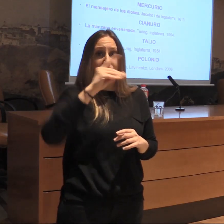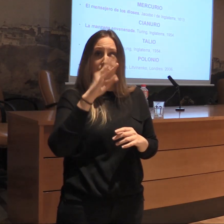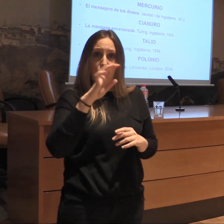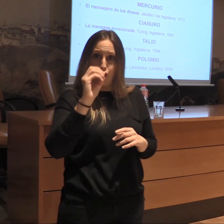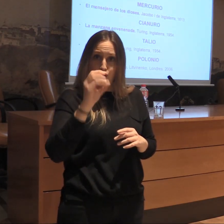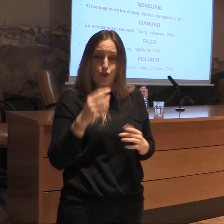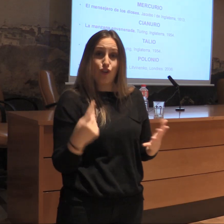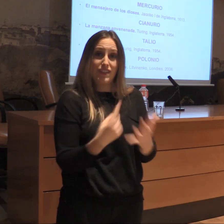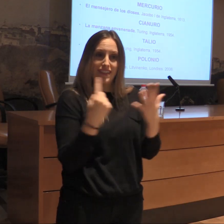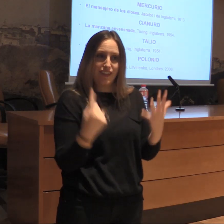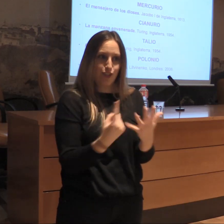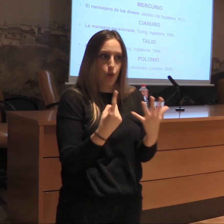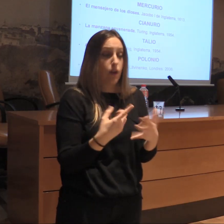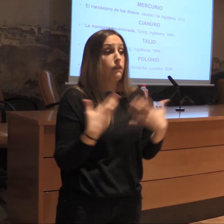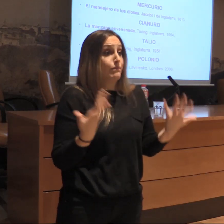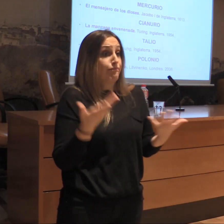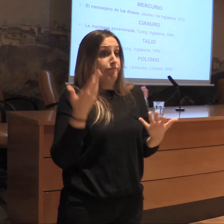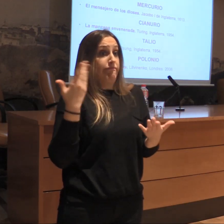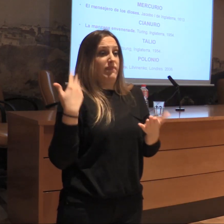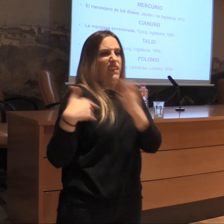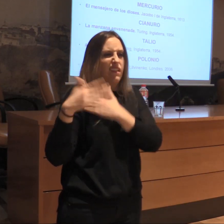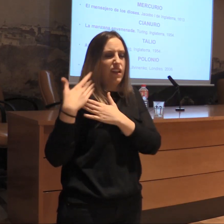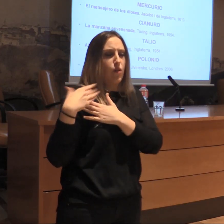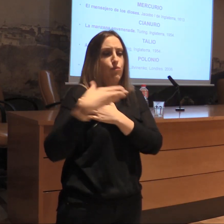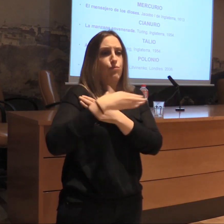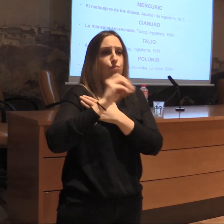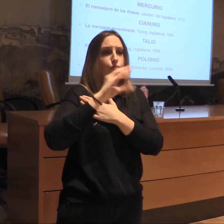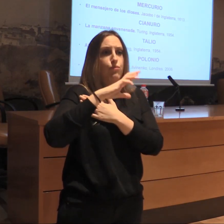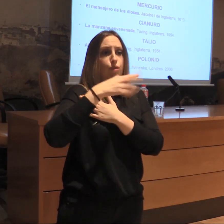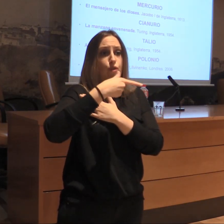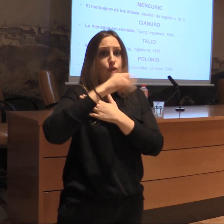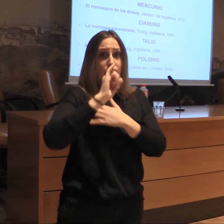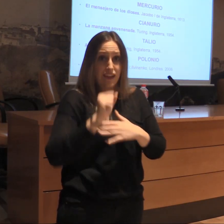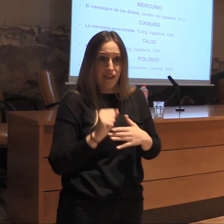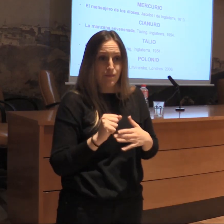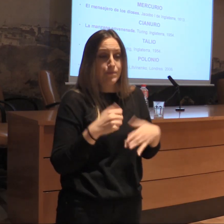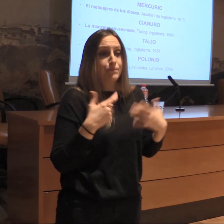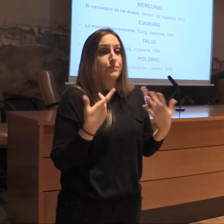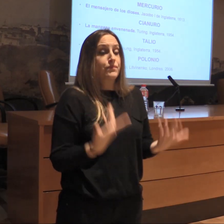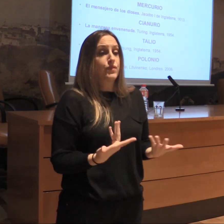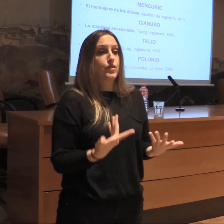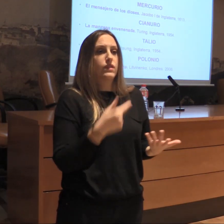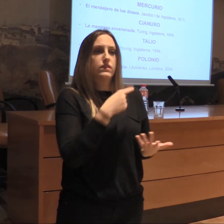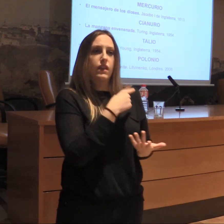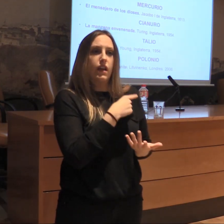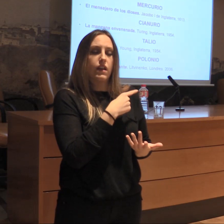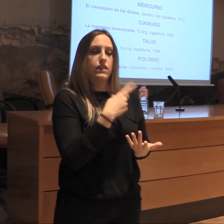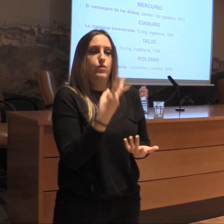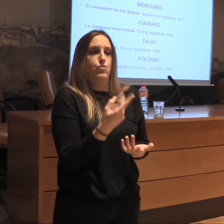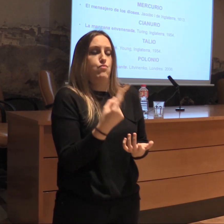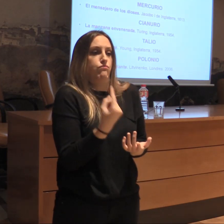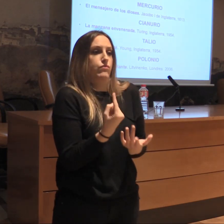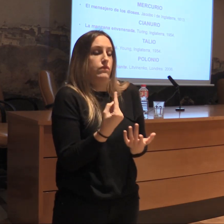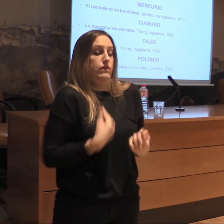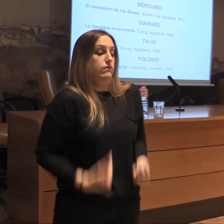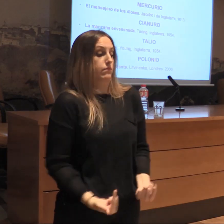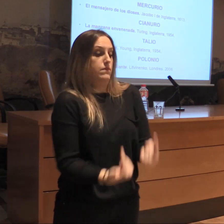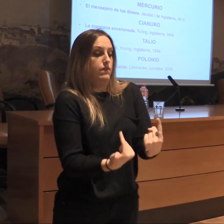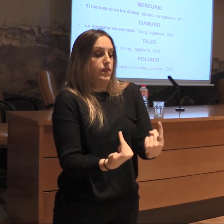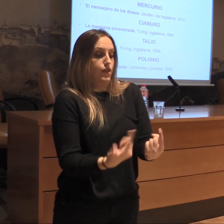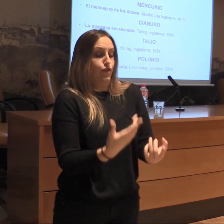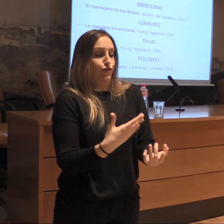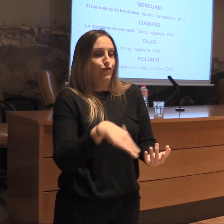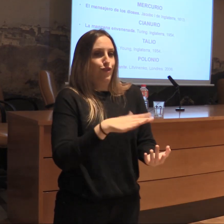era un Borgia, italianizó su nombre a Borja. Entonces, ahí es una de las primeras veces donde